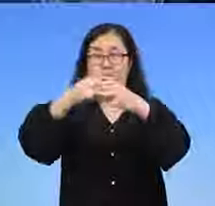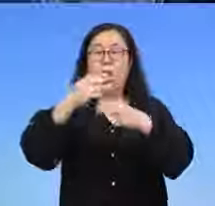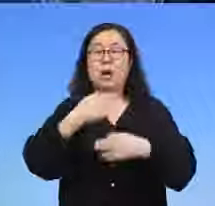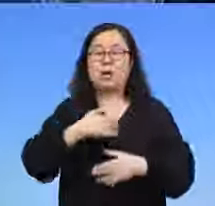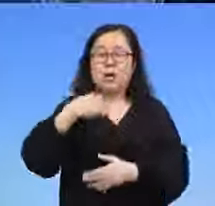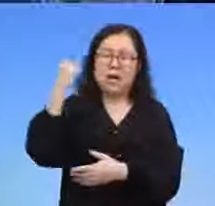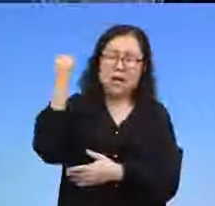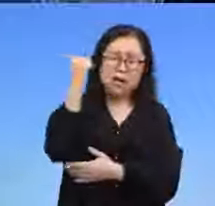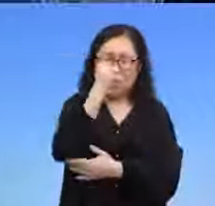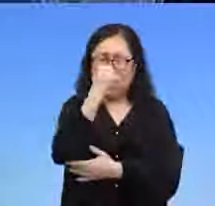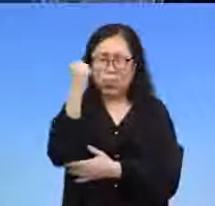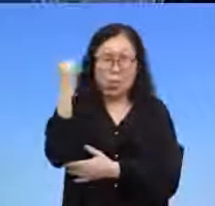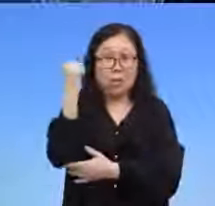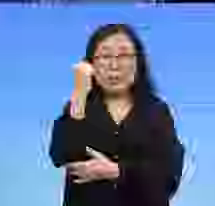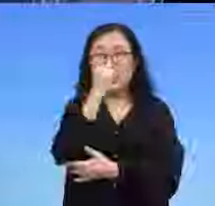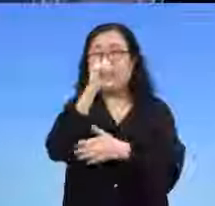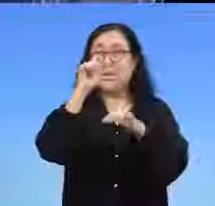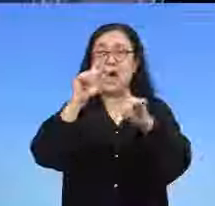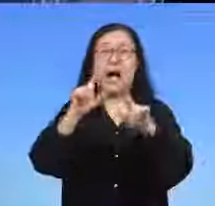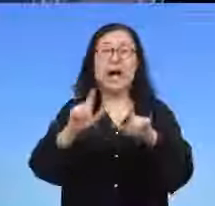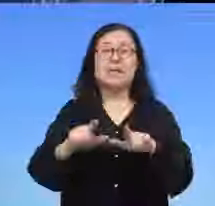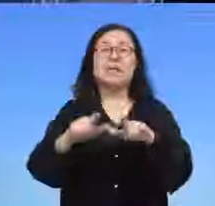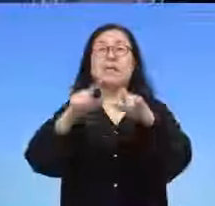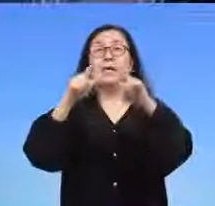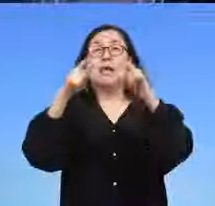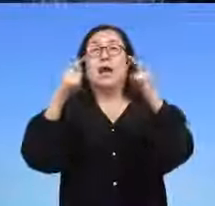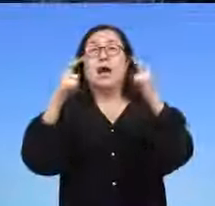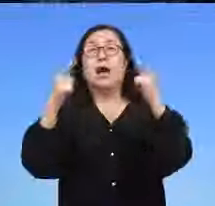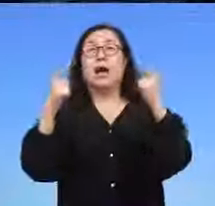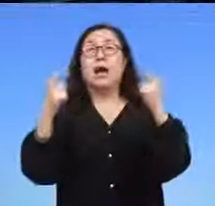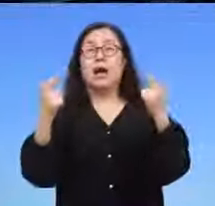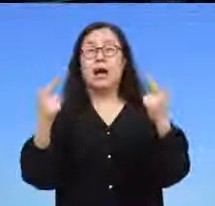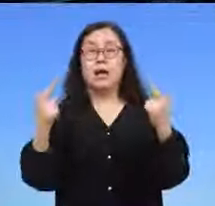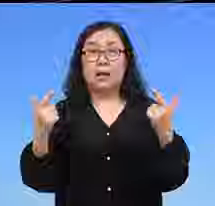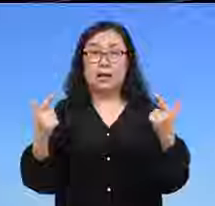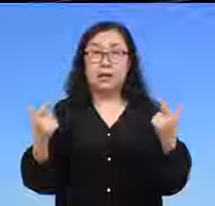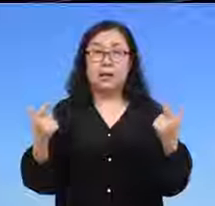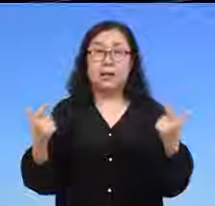그래서 내가 요동치 아니하리.